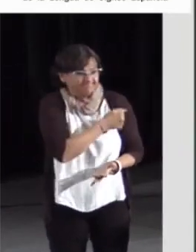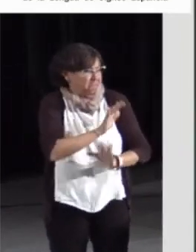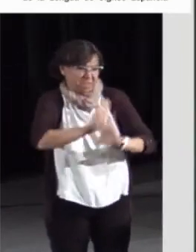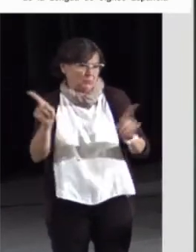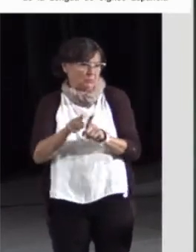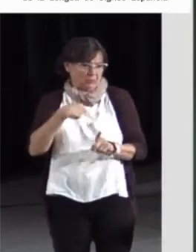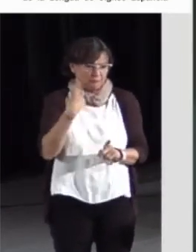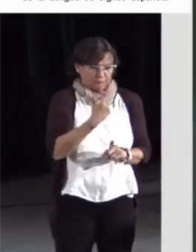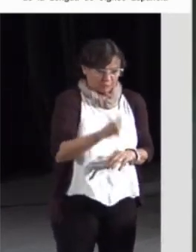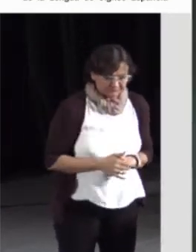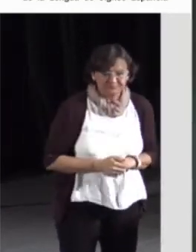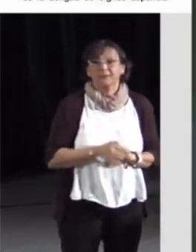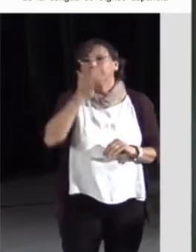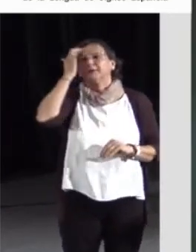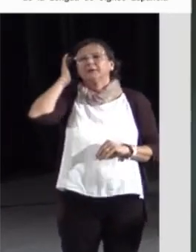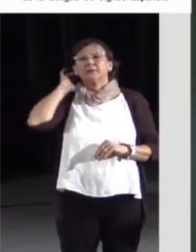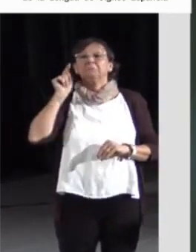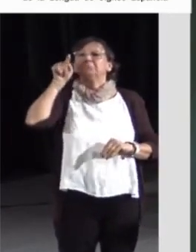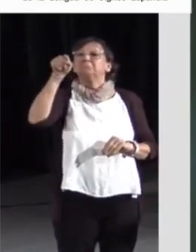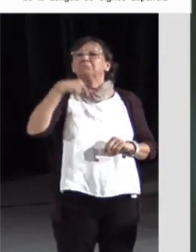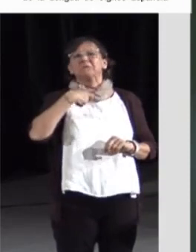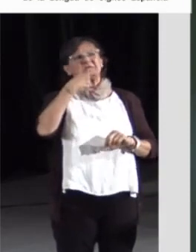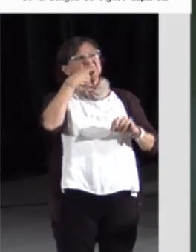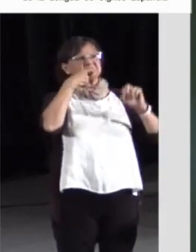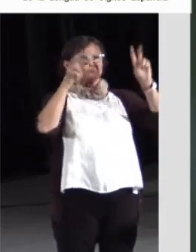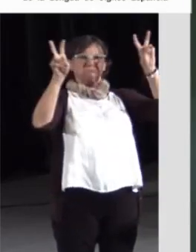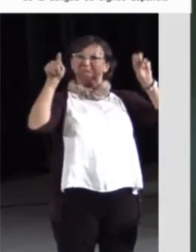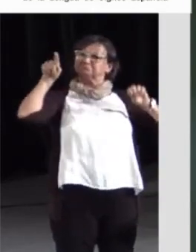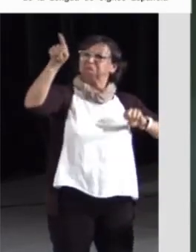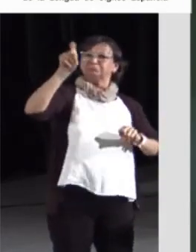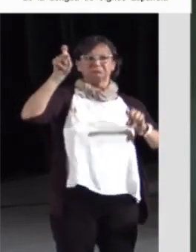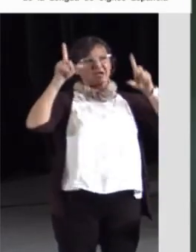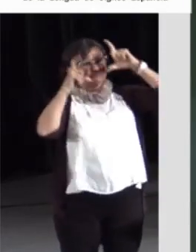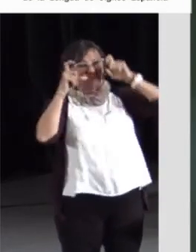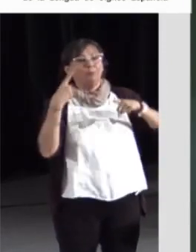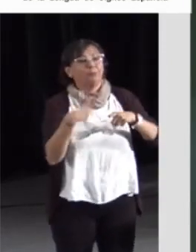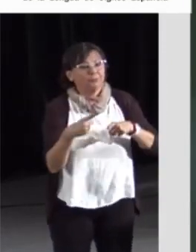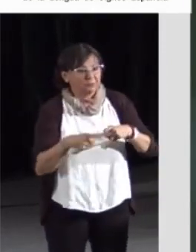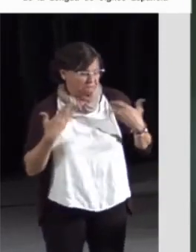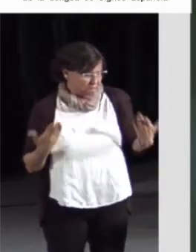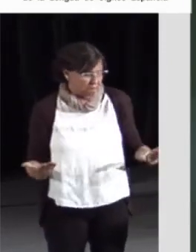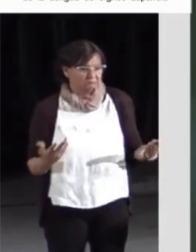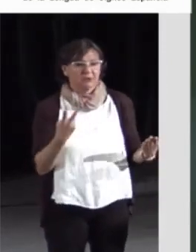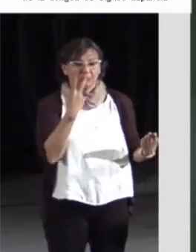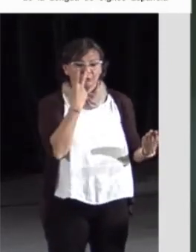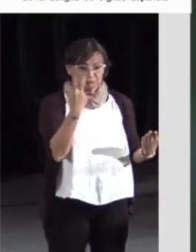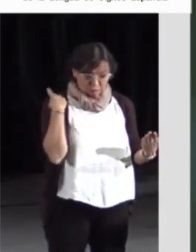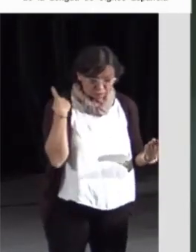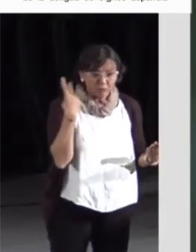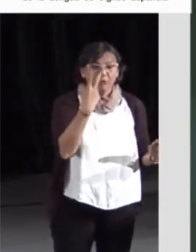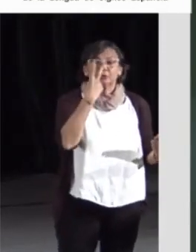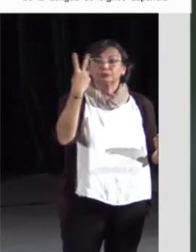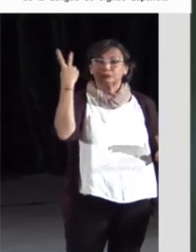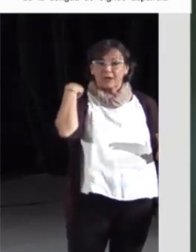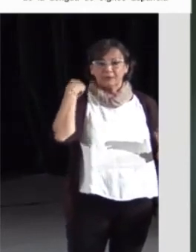podemos prescindir. No solo yo he hecho esta investigación, sino también mi compañero Santi Frigiola, pero no me ha podido acompañar. Y